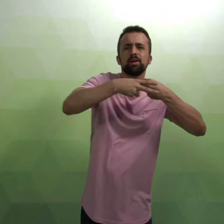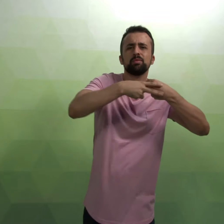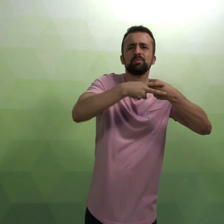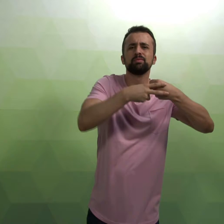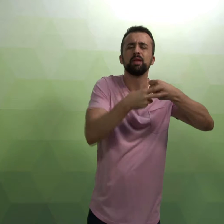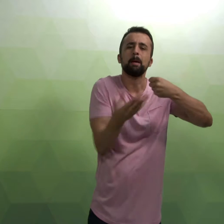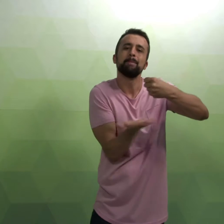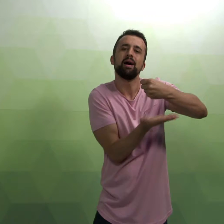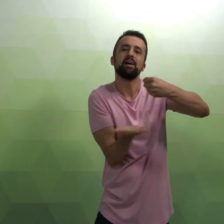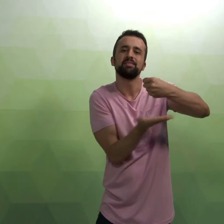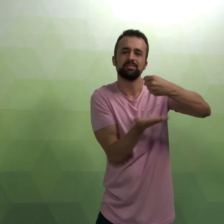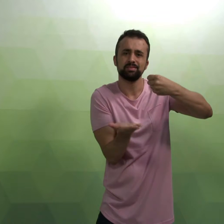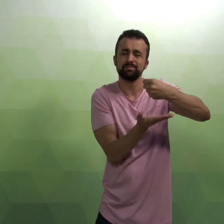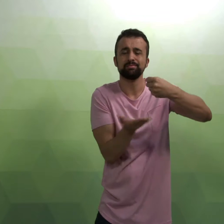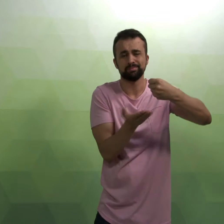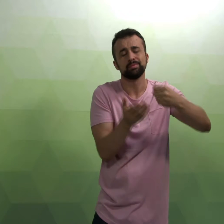Preferências por verbos no infinitivo,